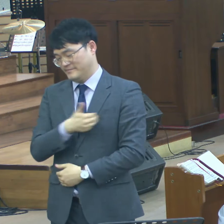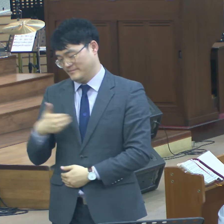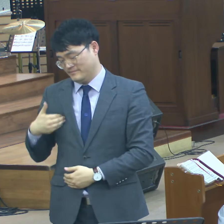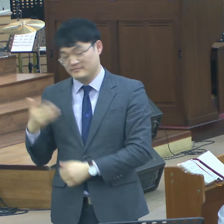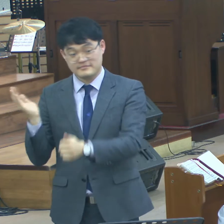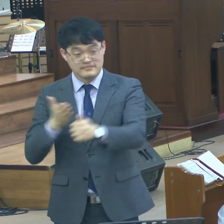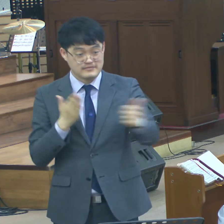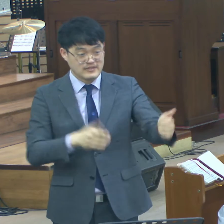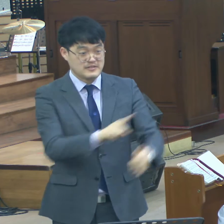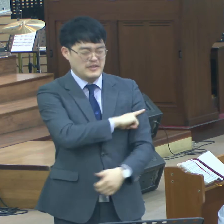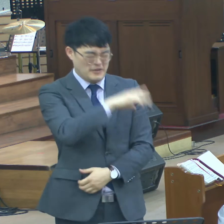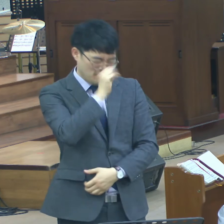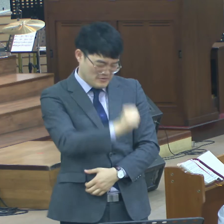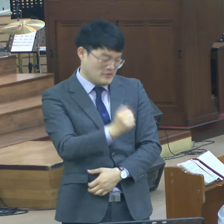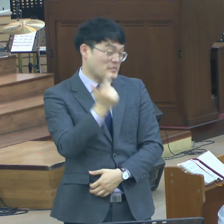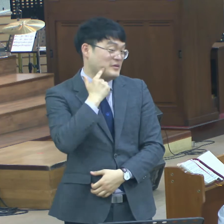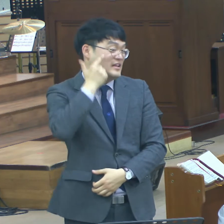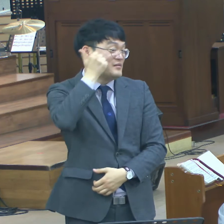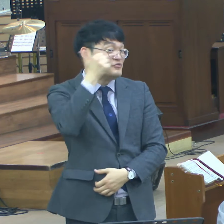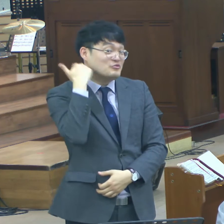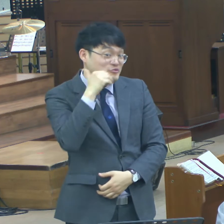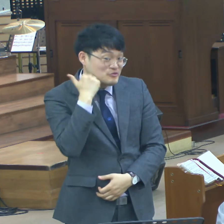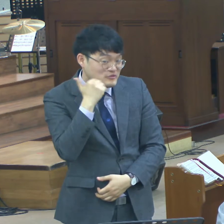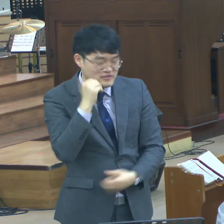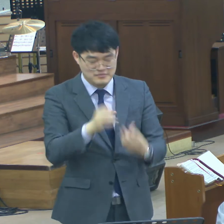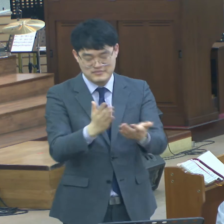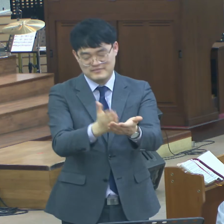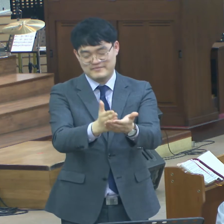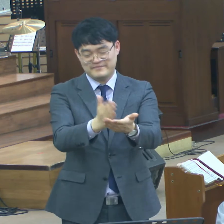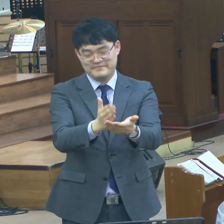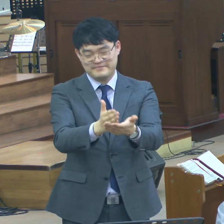좋은 목사님 누구예요? 대답하지 마세요.